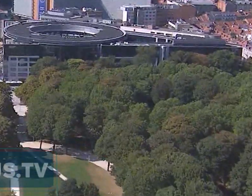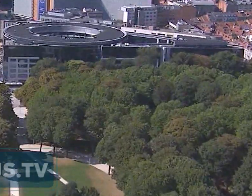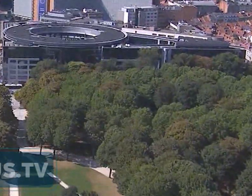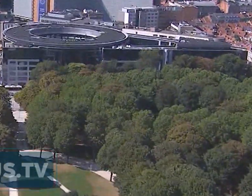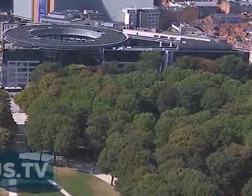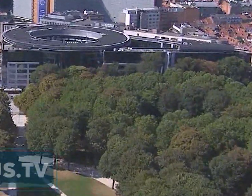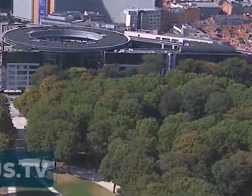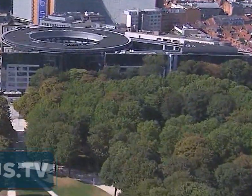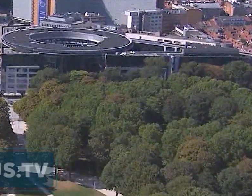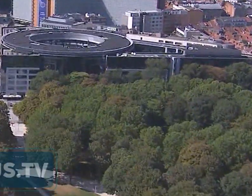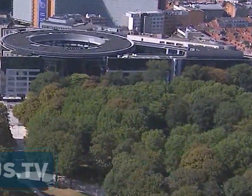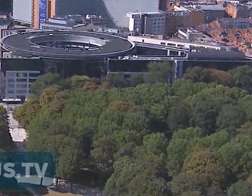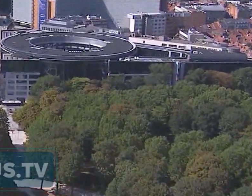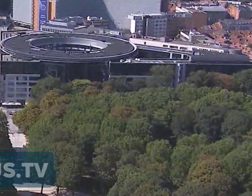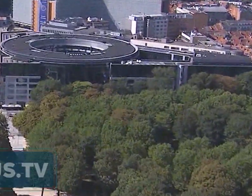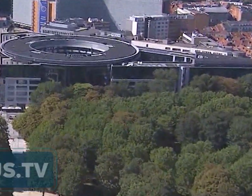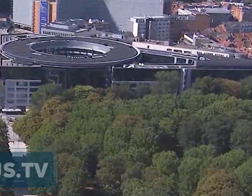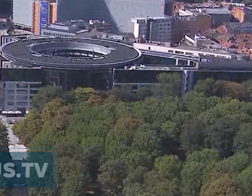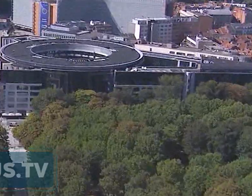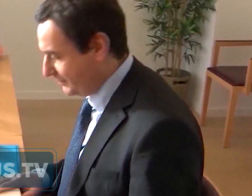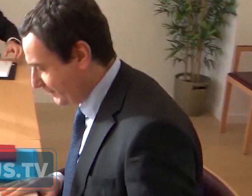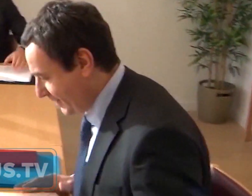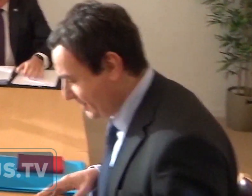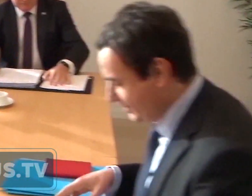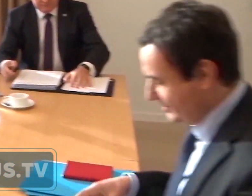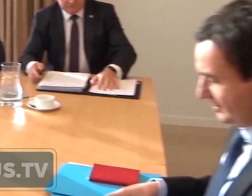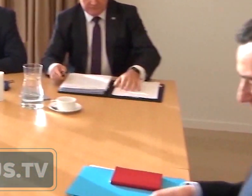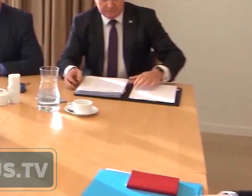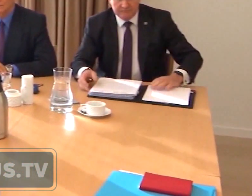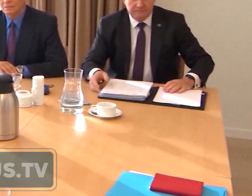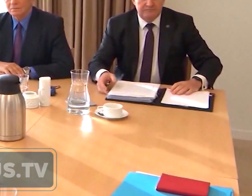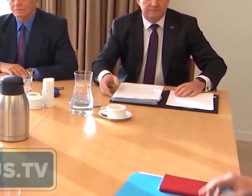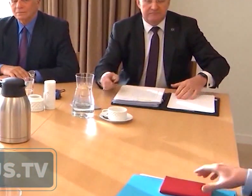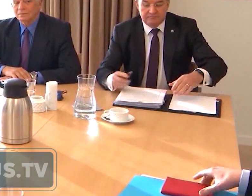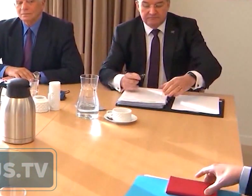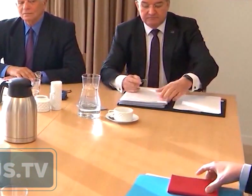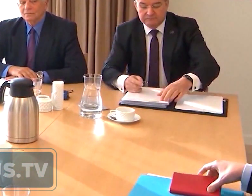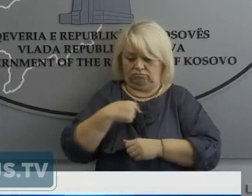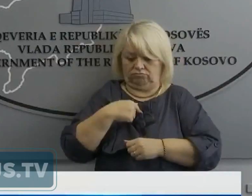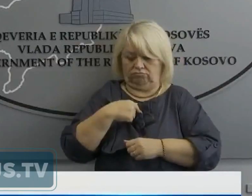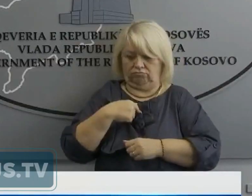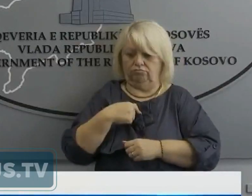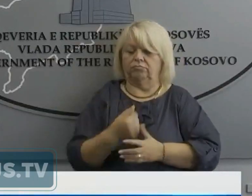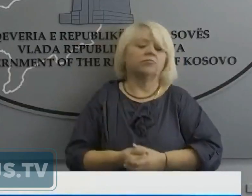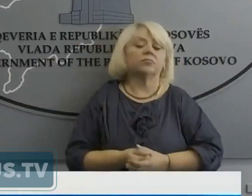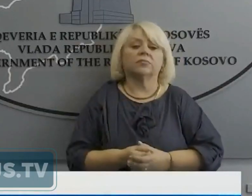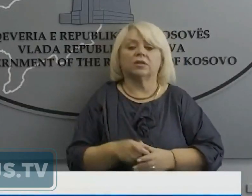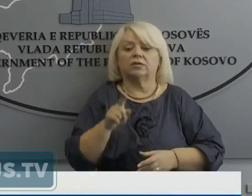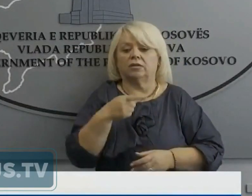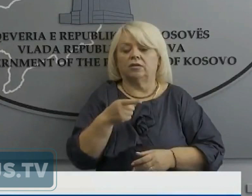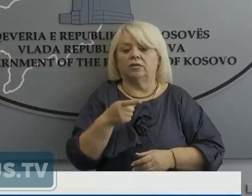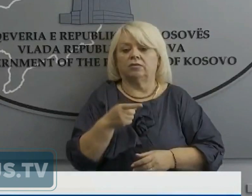Kryeministri justifikoi refuzimin e tij në takimin e fundit që u mbajt në Bruksel. Refuzimi nga ana ime i një skenari të tillë është një